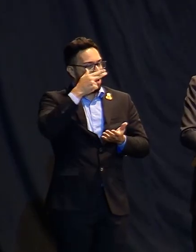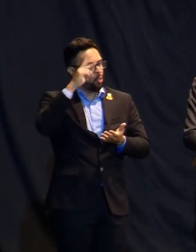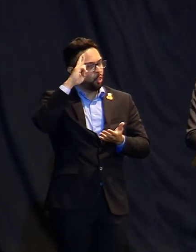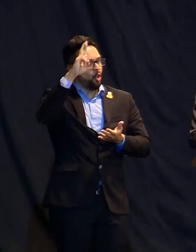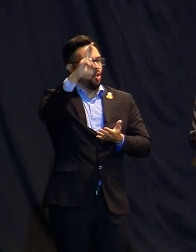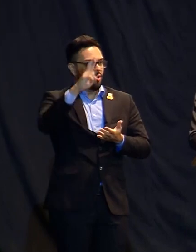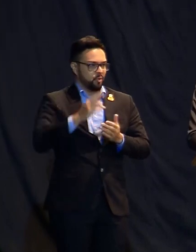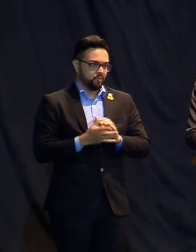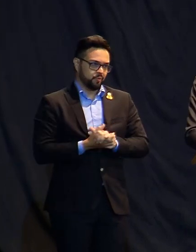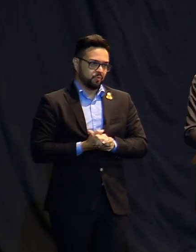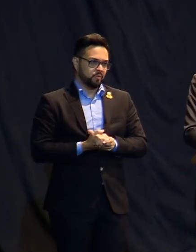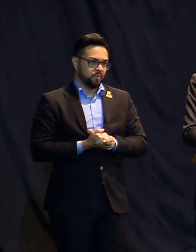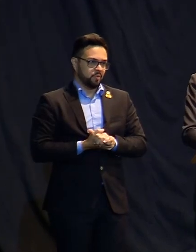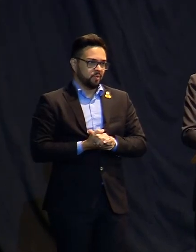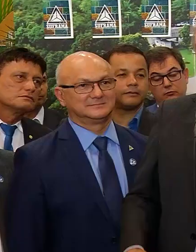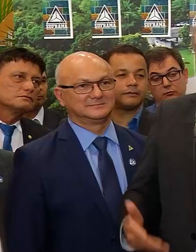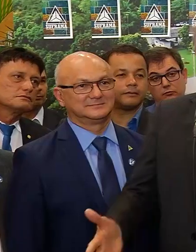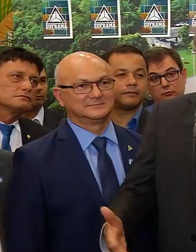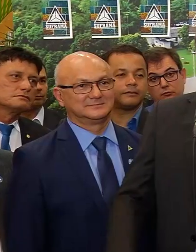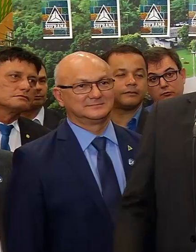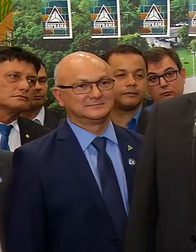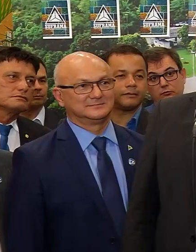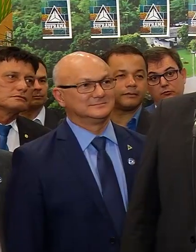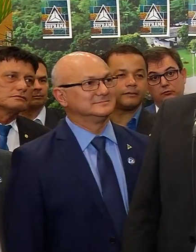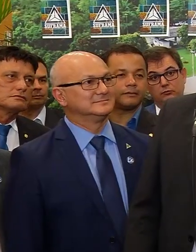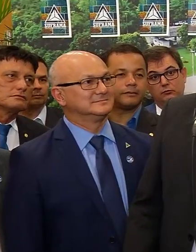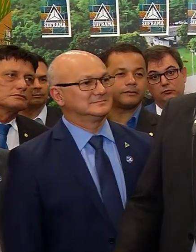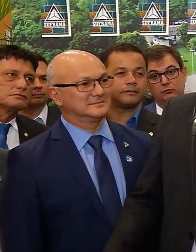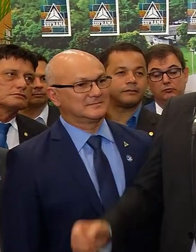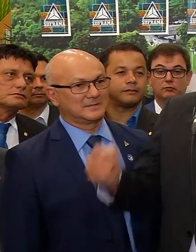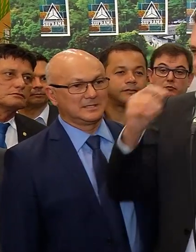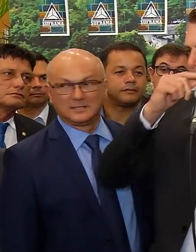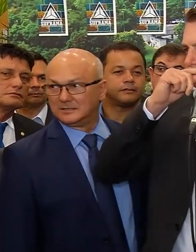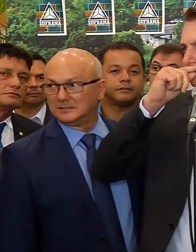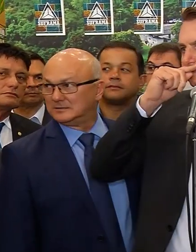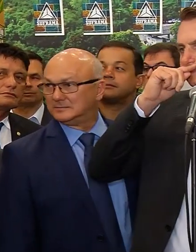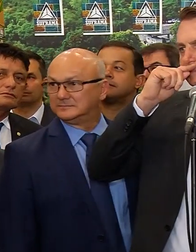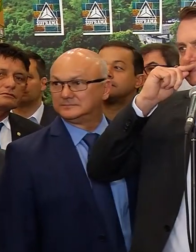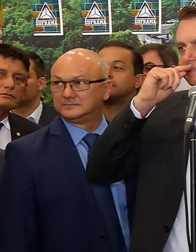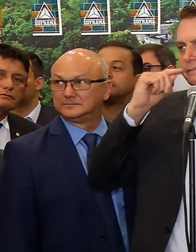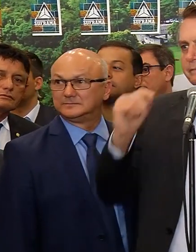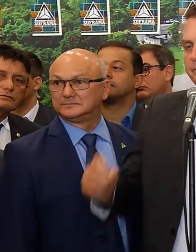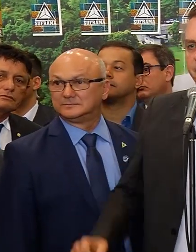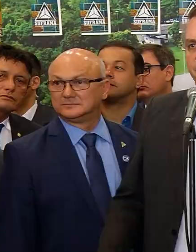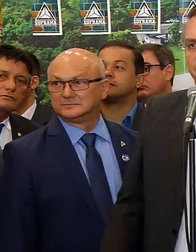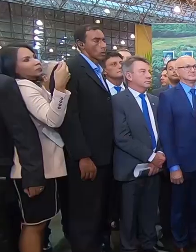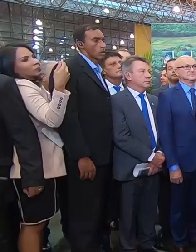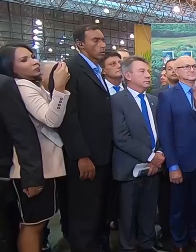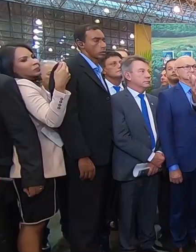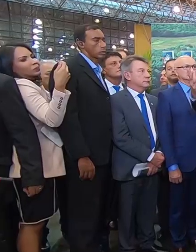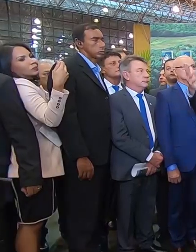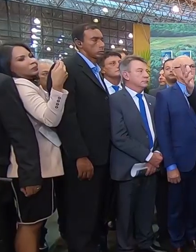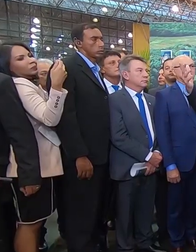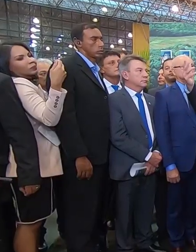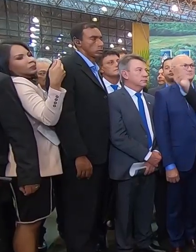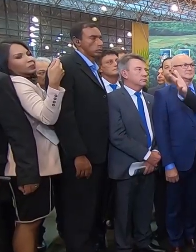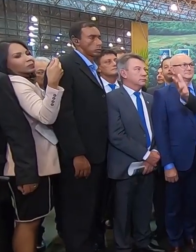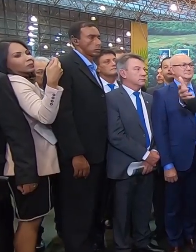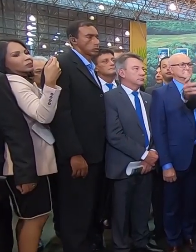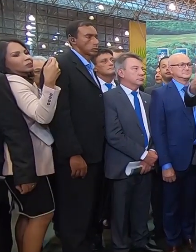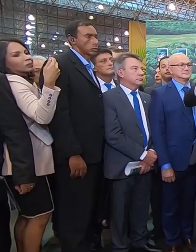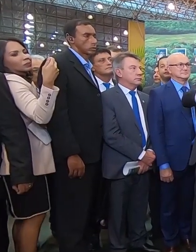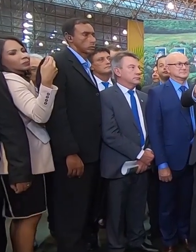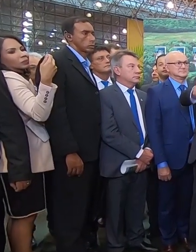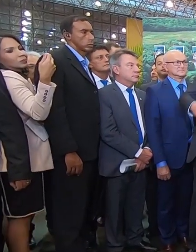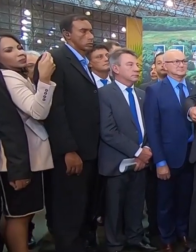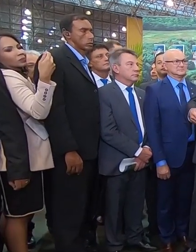indígenas da Amazônia criticam o governo federal com relação a políticas que abrem espaço para o garimpo legal na região. Jair Bolsonaro se